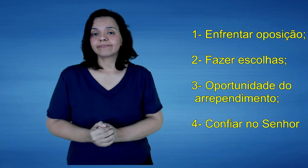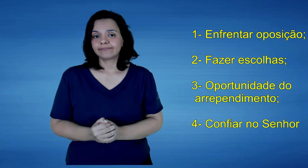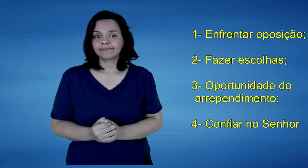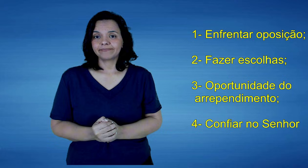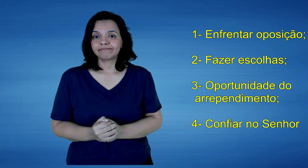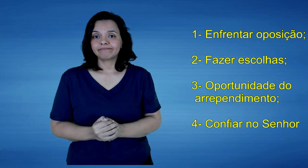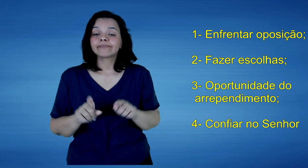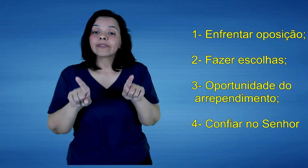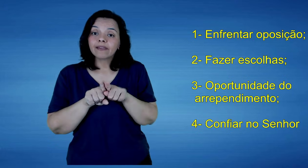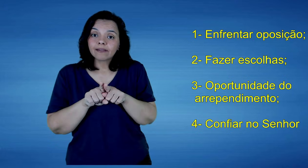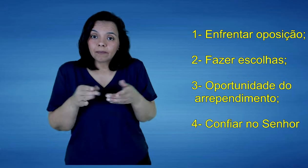clareza.